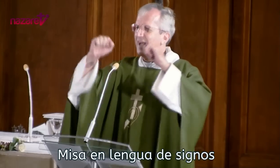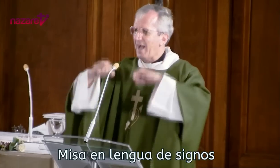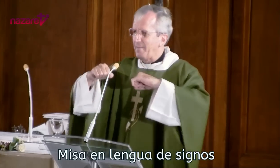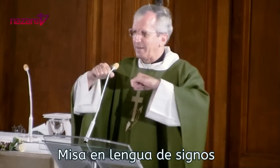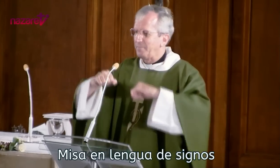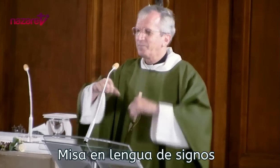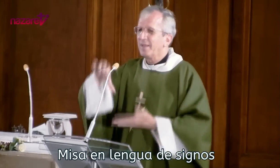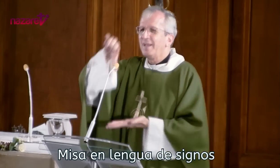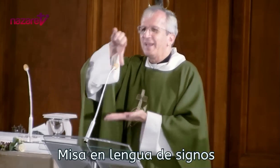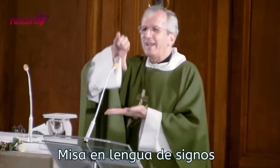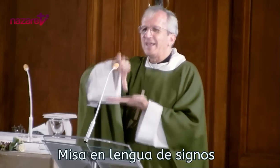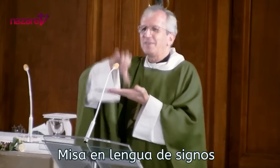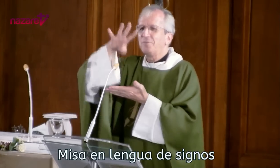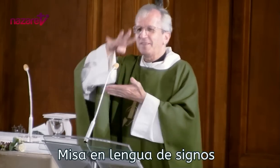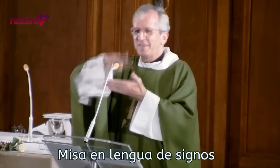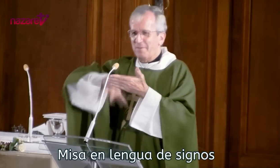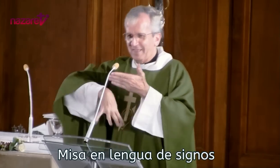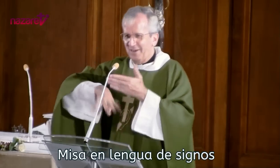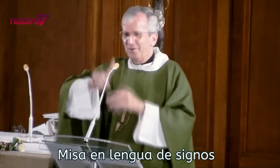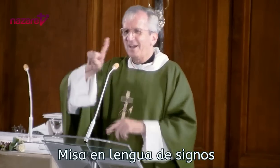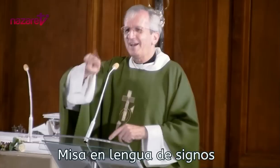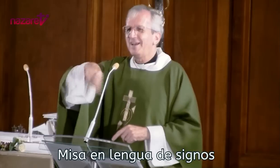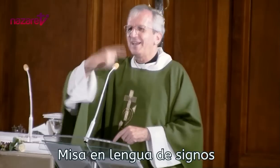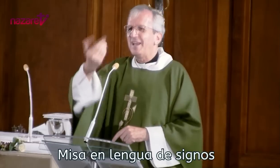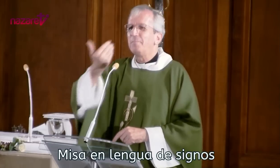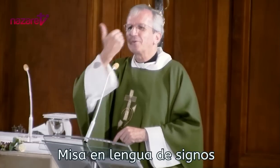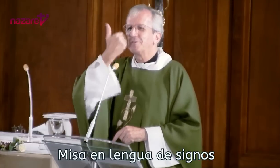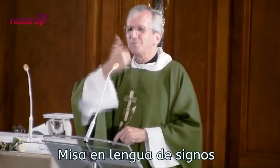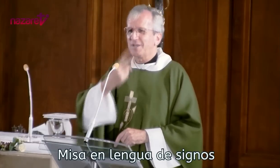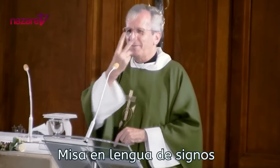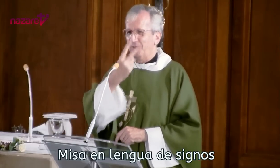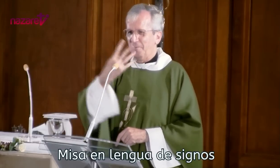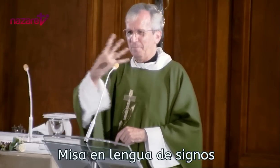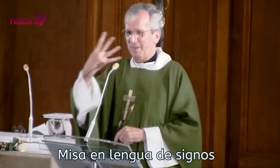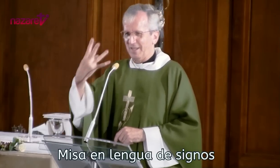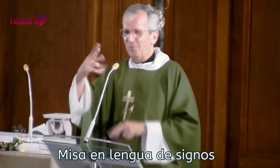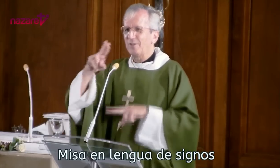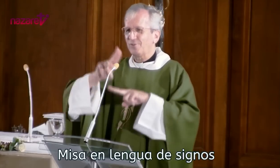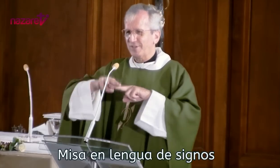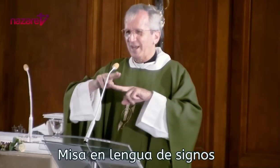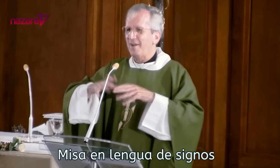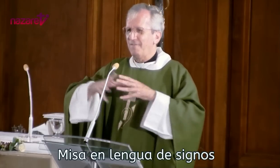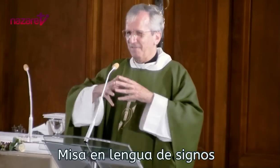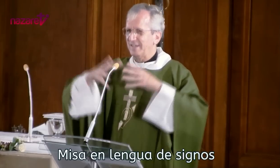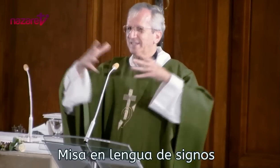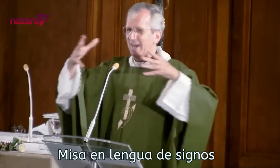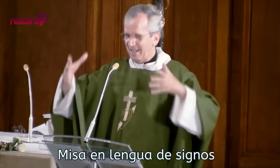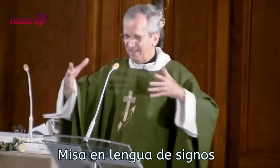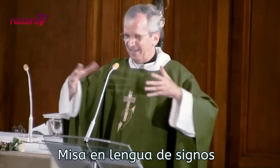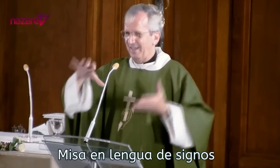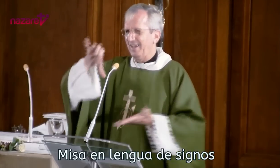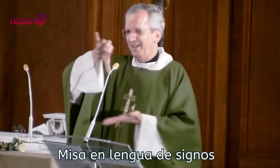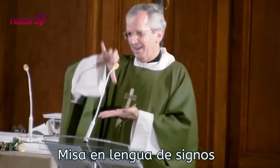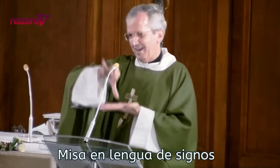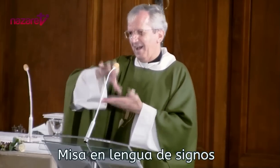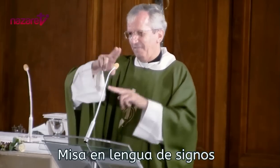Amén. En la ciudad de Barcelona, el próximo sábado 24 será fiesta grande, la